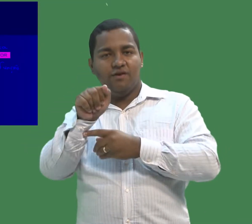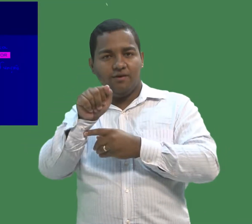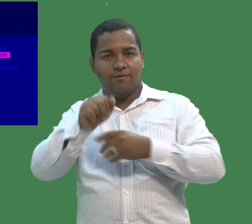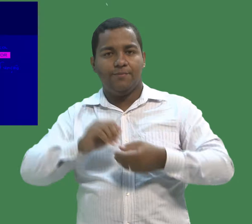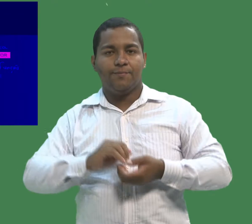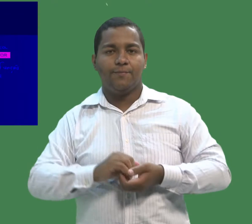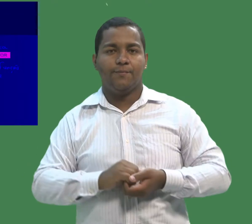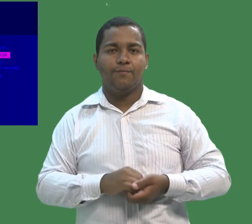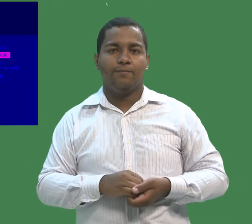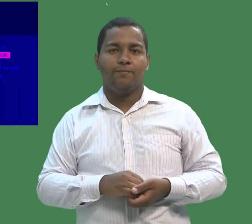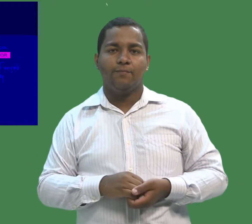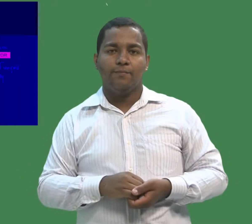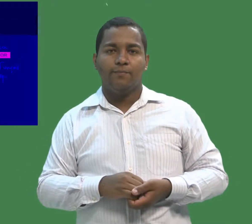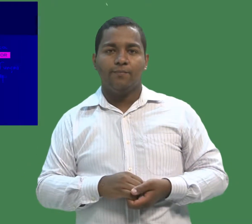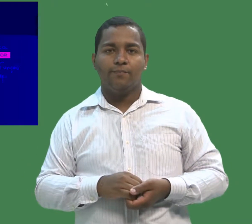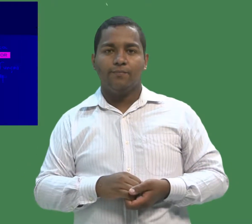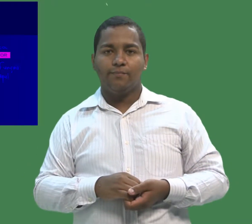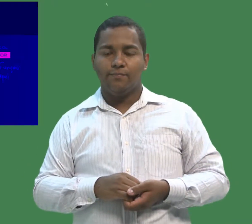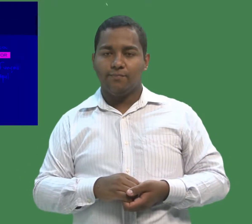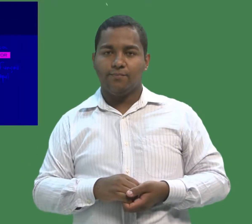apelativa